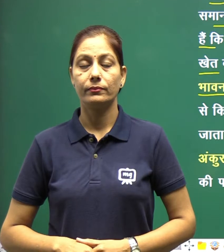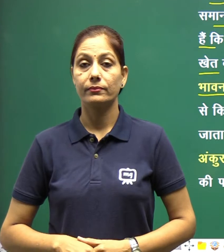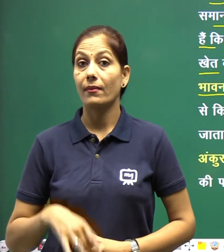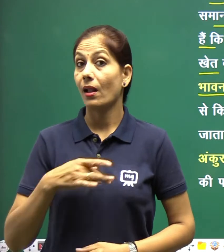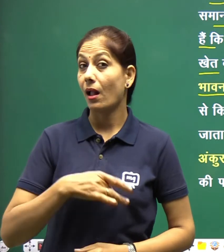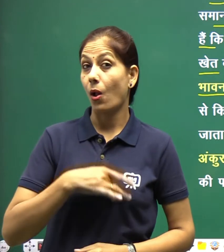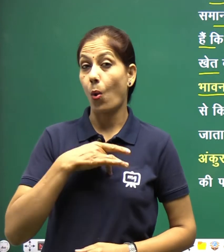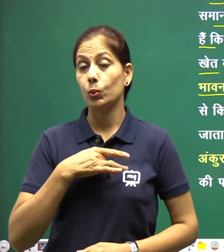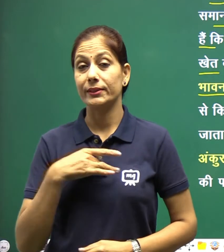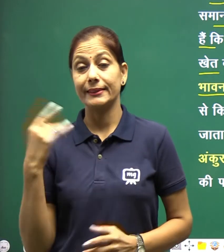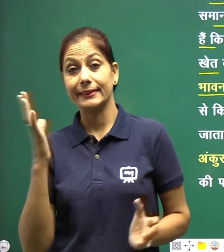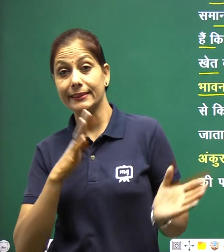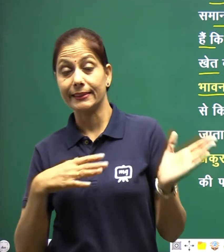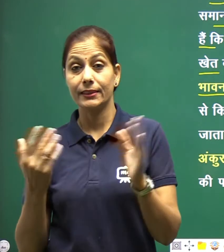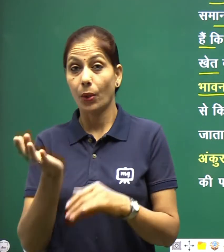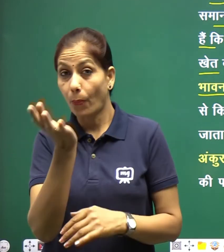भावनात्मक आंधी के प्रभाव से